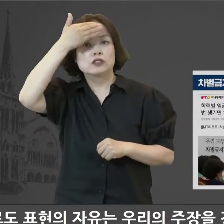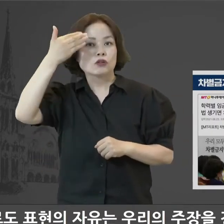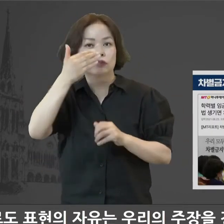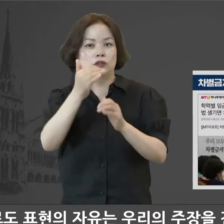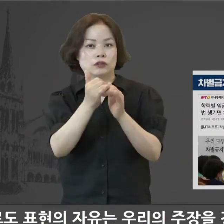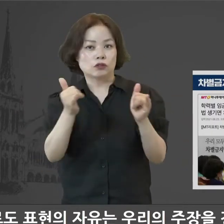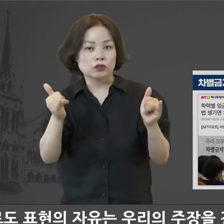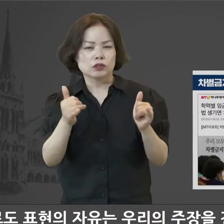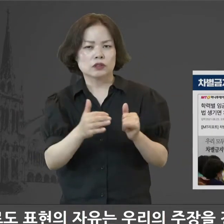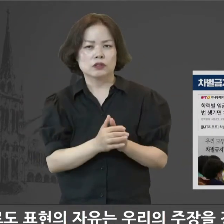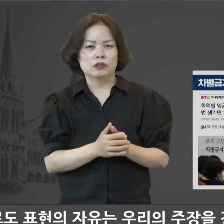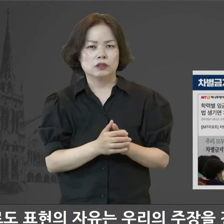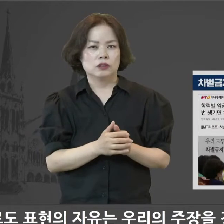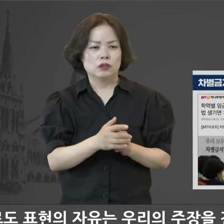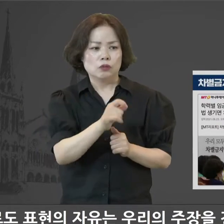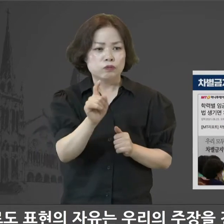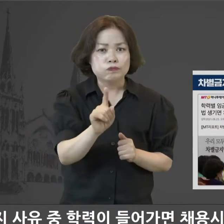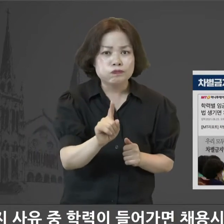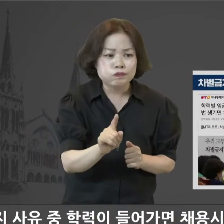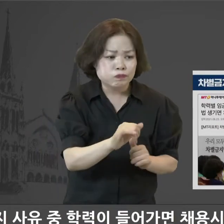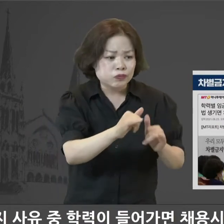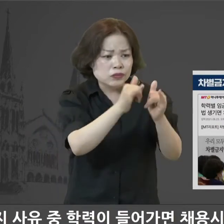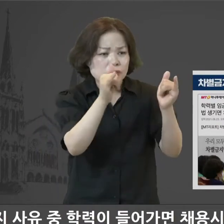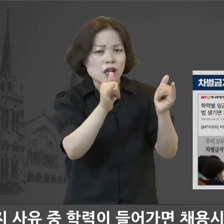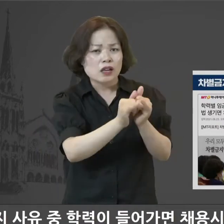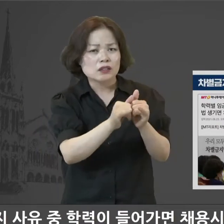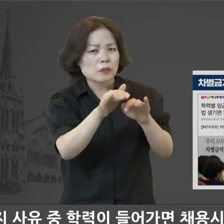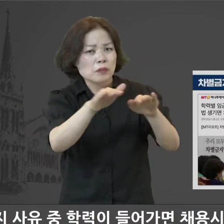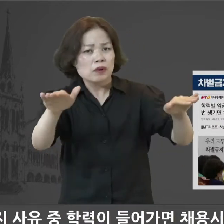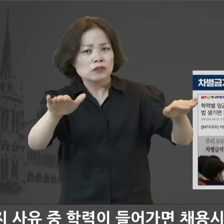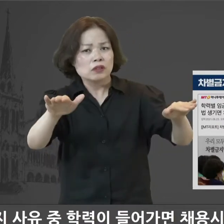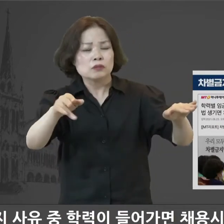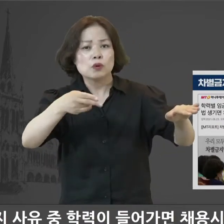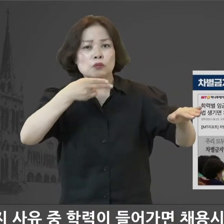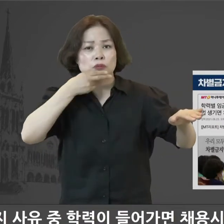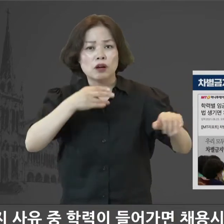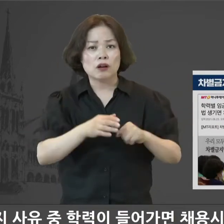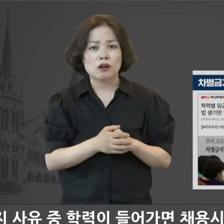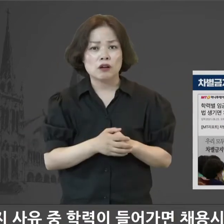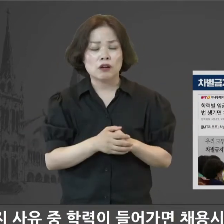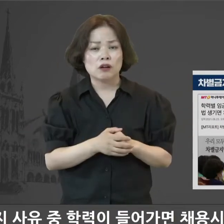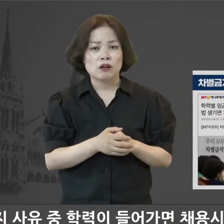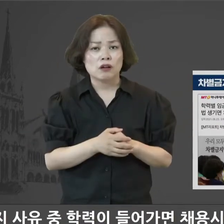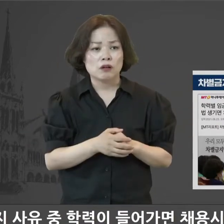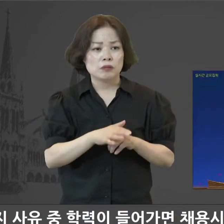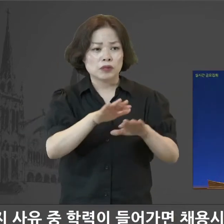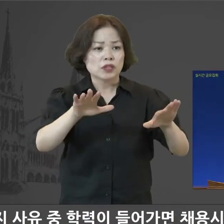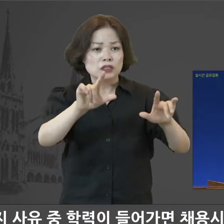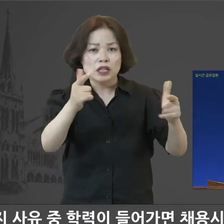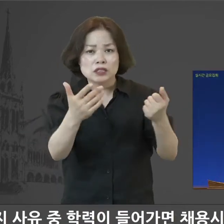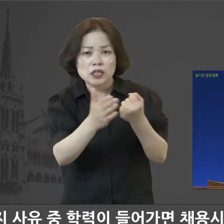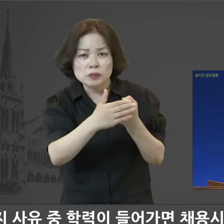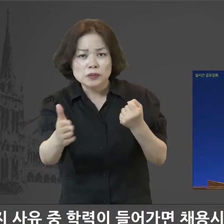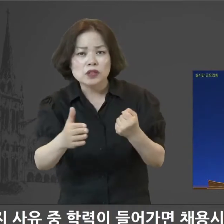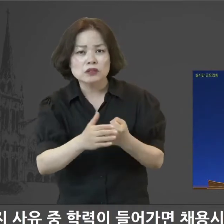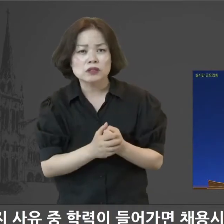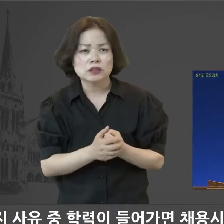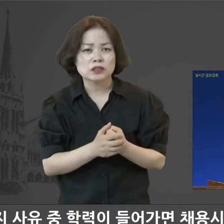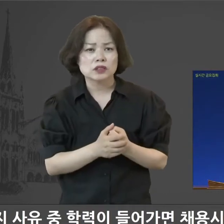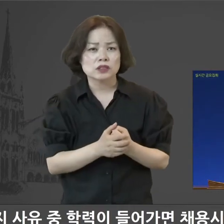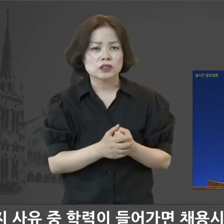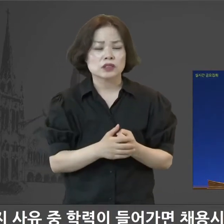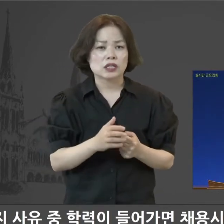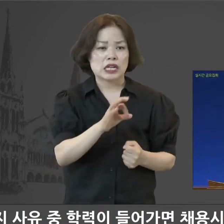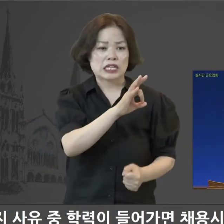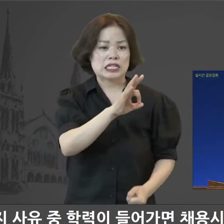청년들이 굉장히 분개하는 게 이 사회가 불공정하다라는 건데, 불공정할 때 블라인드 채용한다 그래서 이력서에